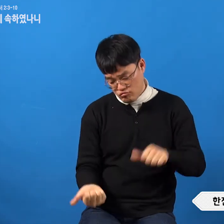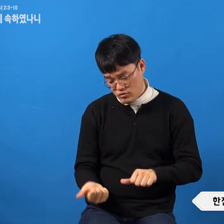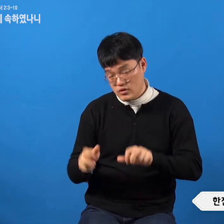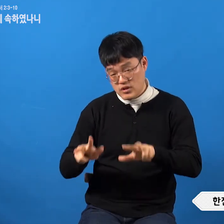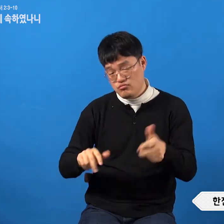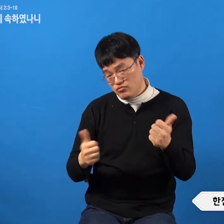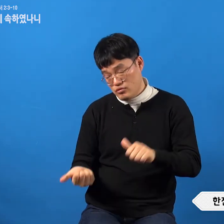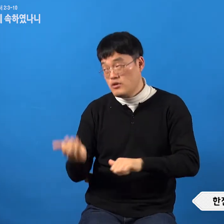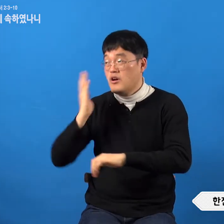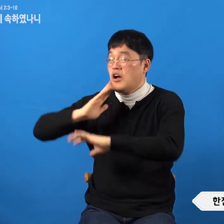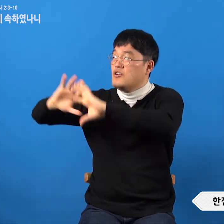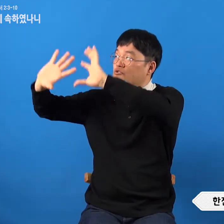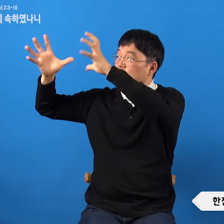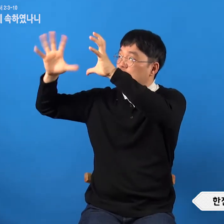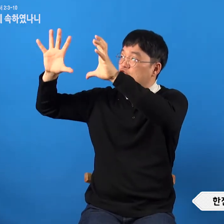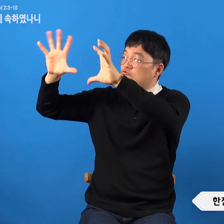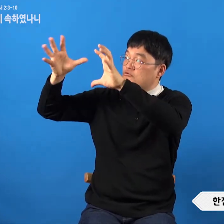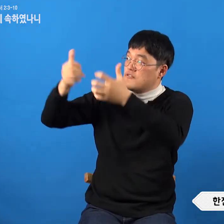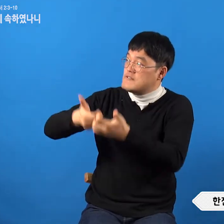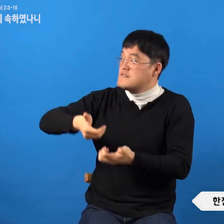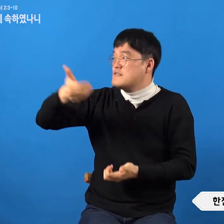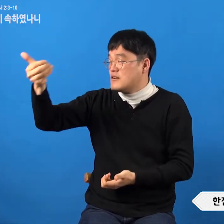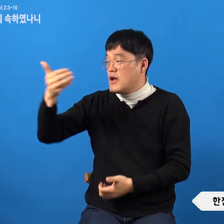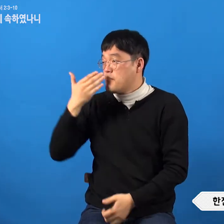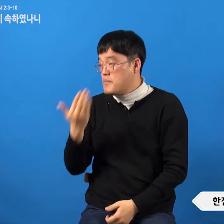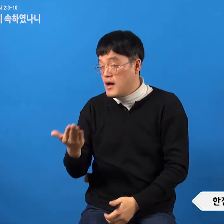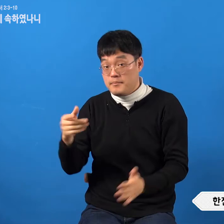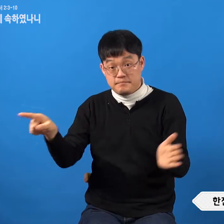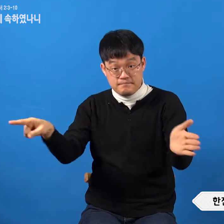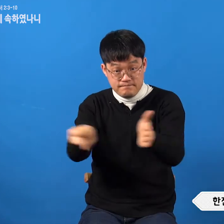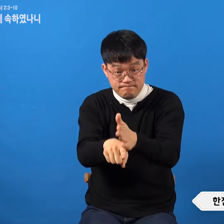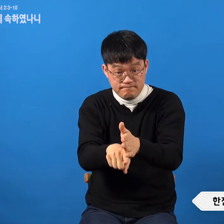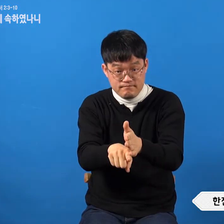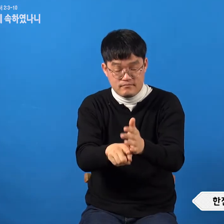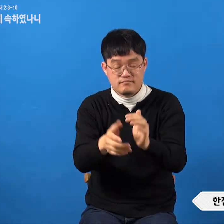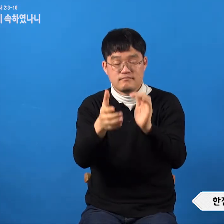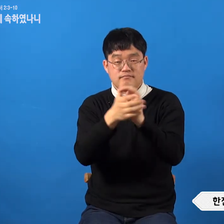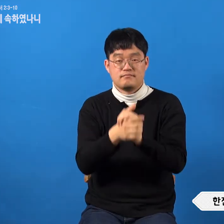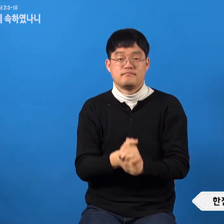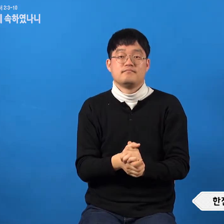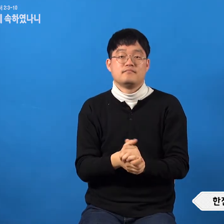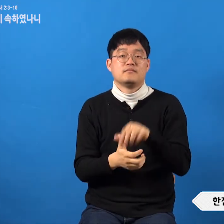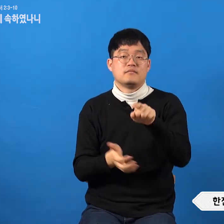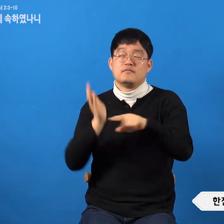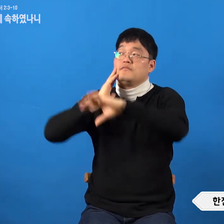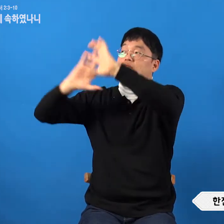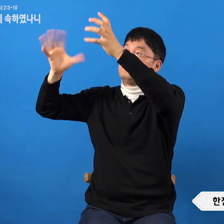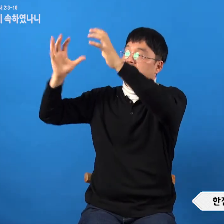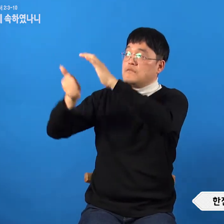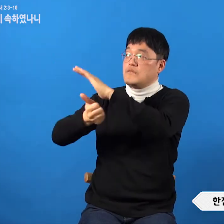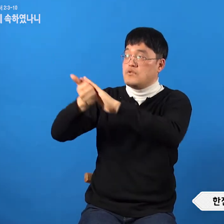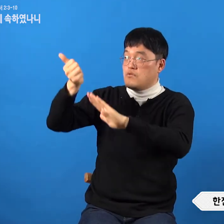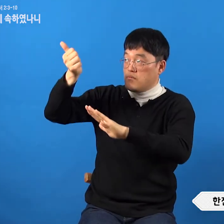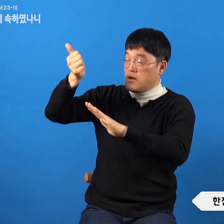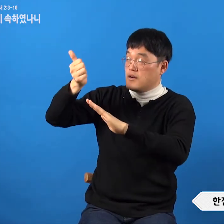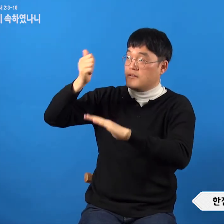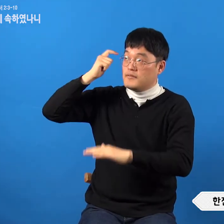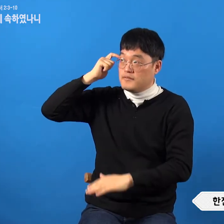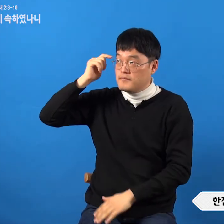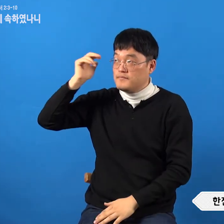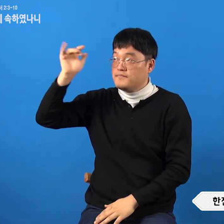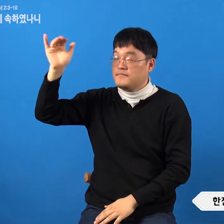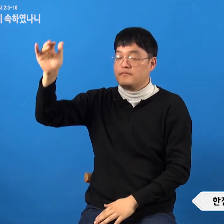지금 죽어도 천국 갈 수 있는 거 믿으십니까? 네. 그 천국 소망이 분명해야 됩니다.